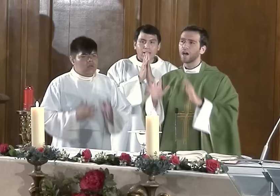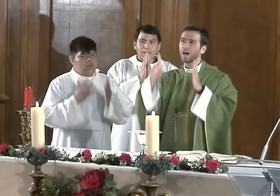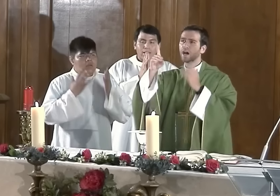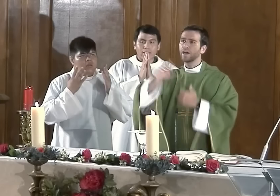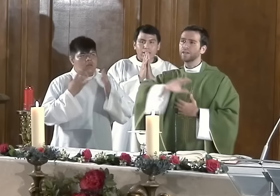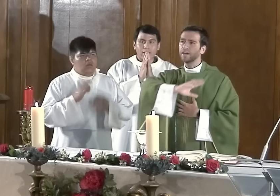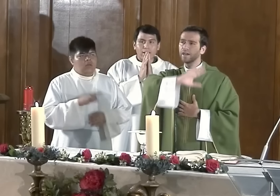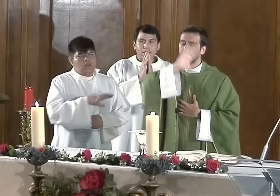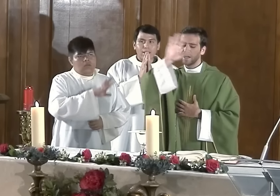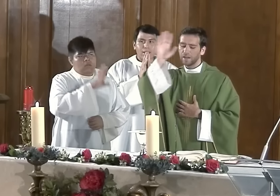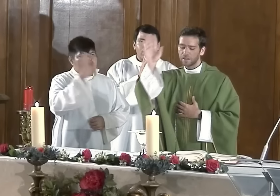Hosanna en el